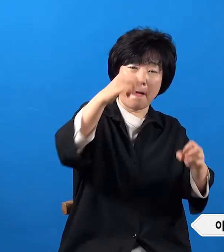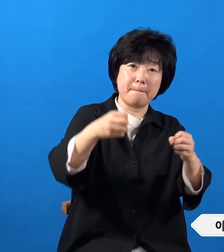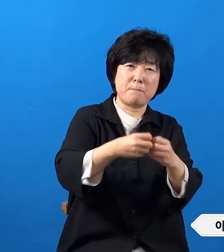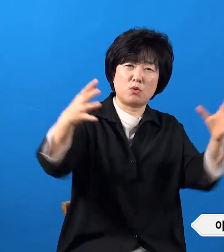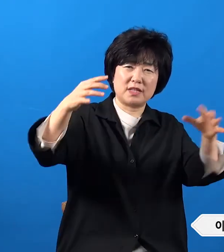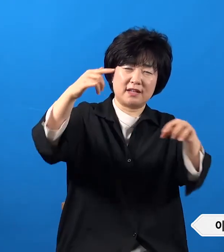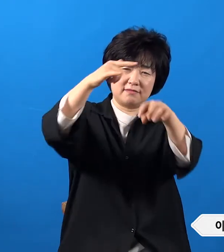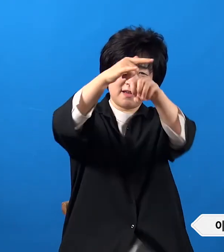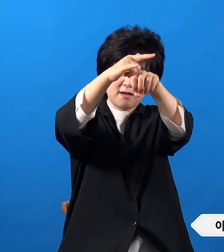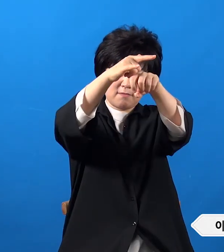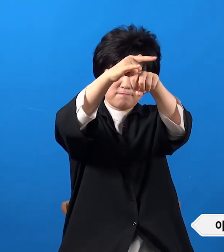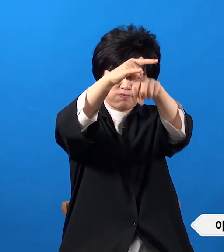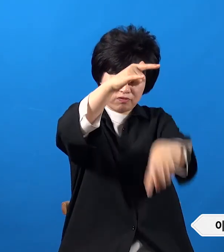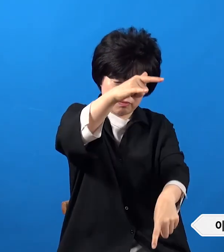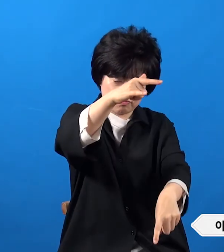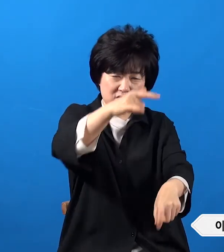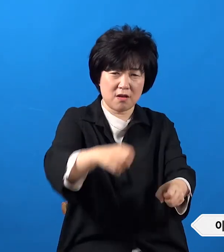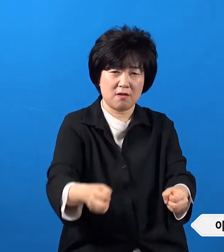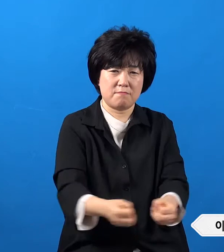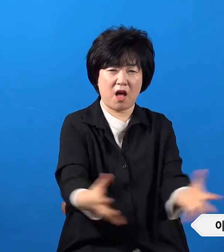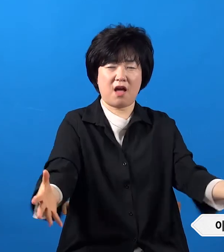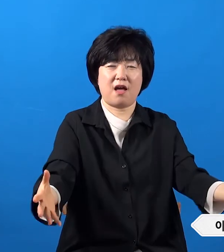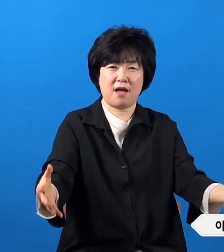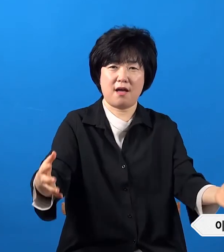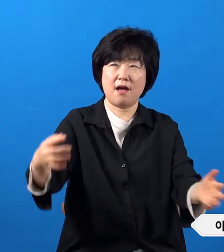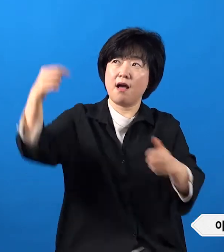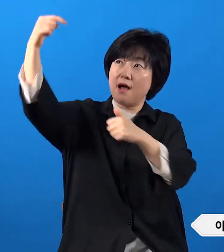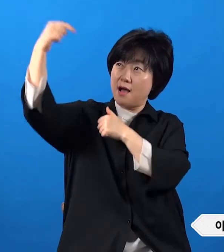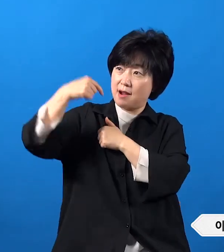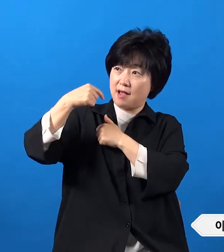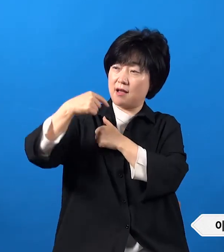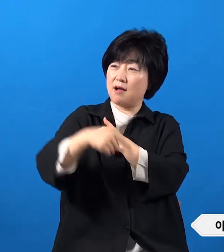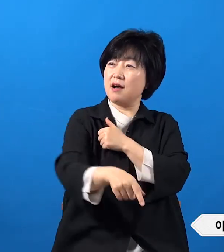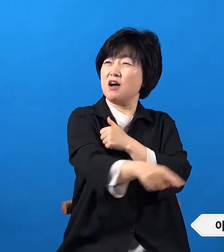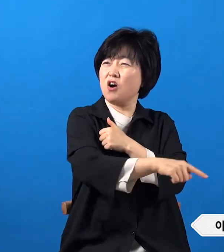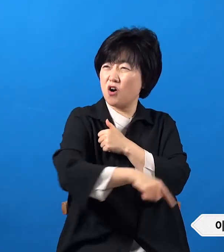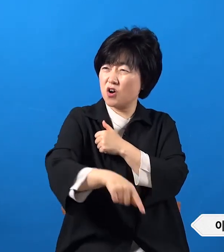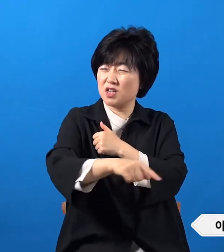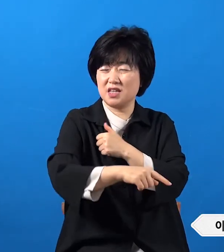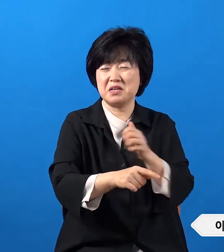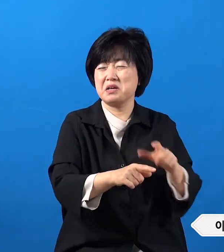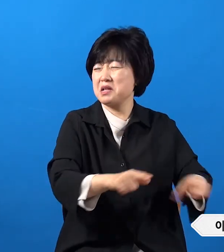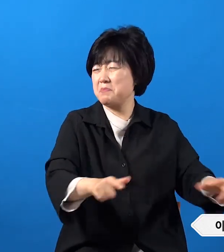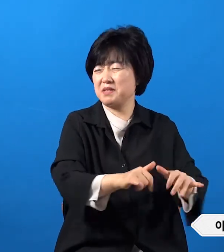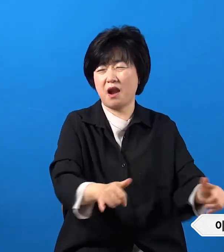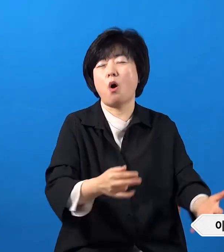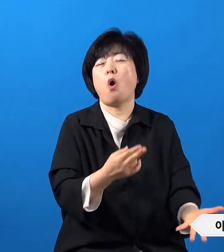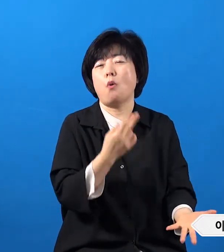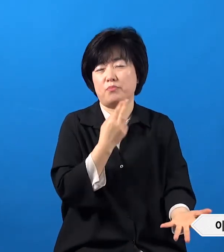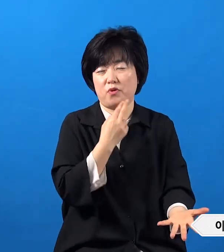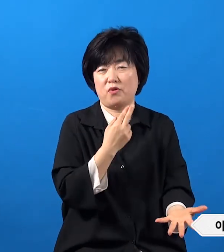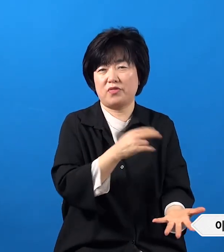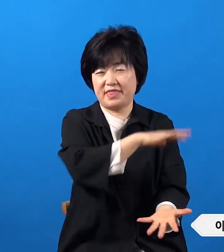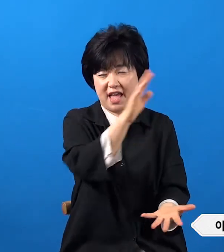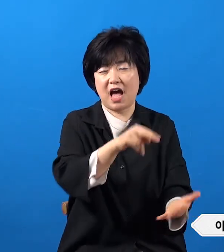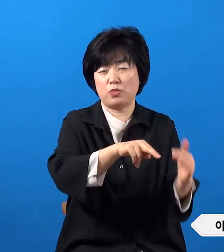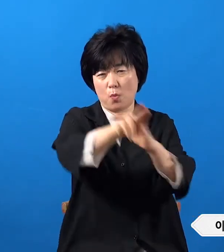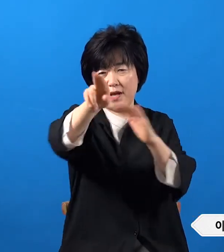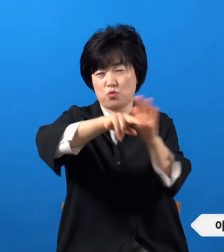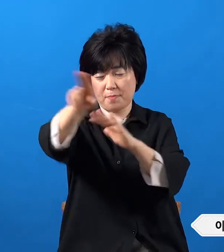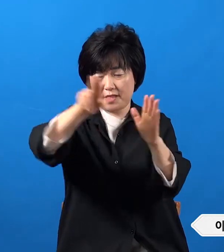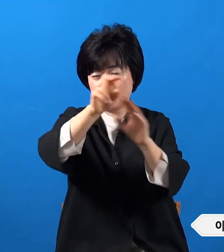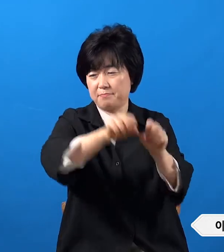투하하라고. 거기에 민간인은 미리 다 철수하도록 경고했기 때문에 민간인은 없을 것이라.